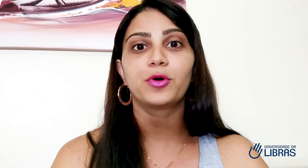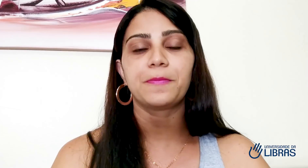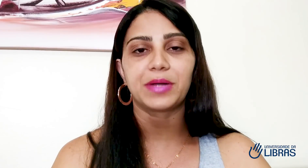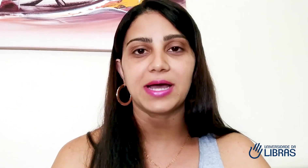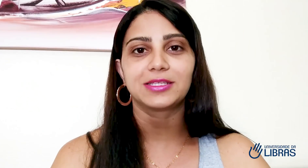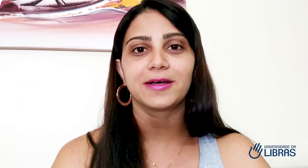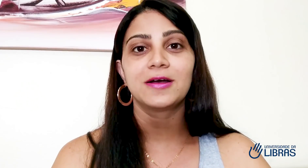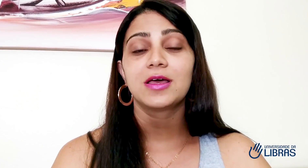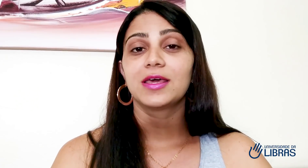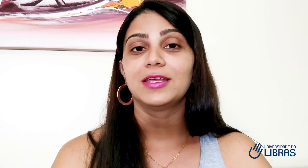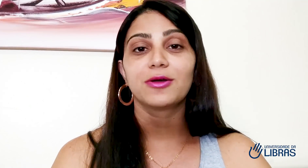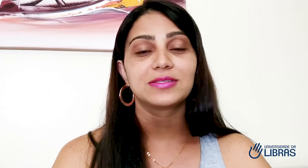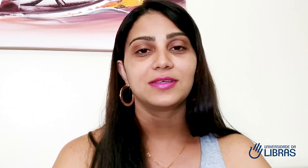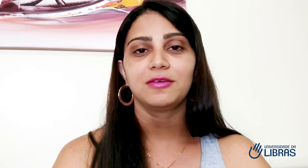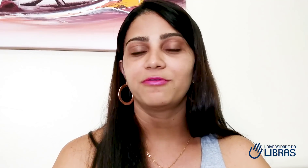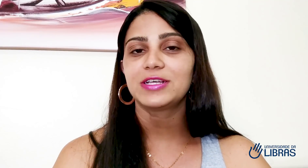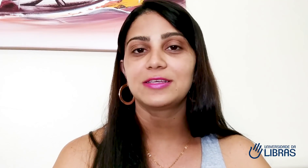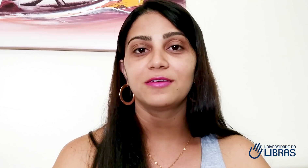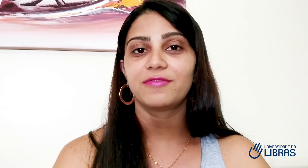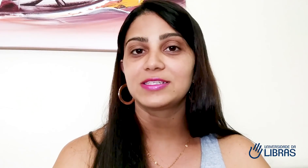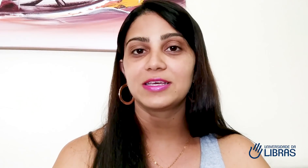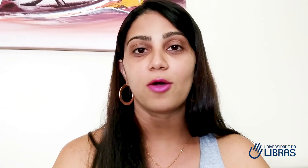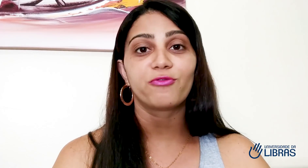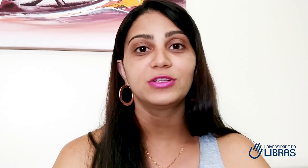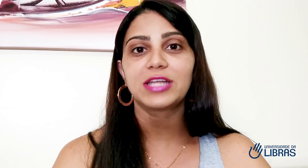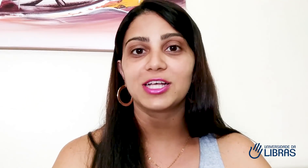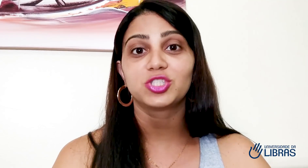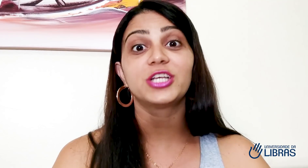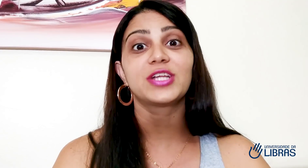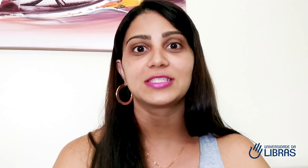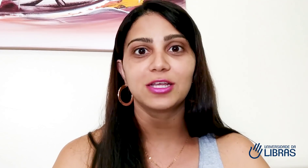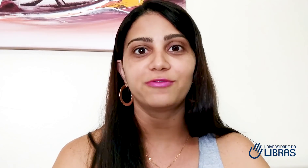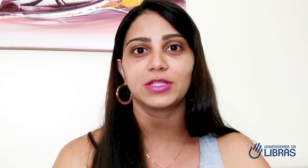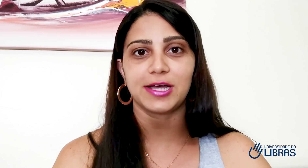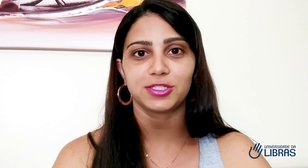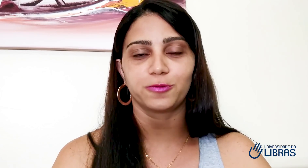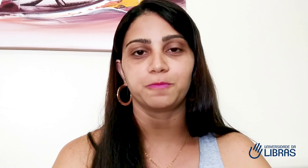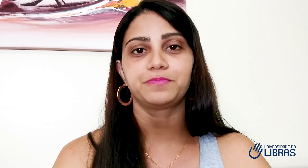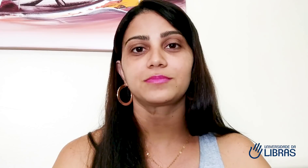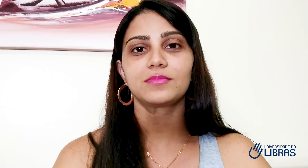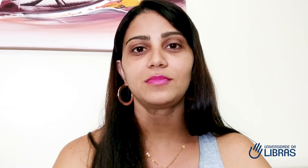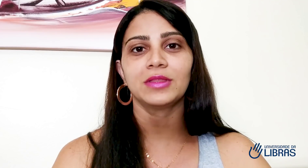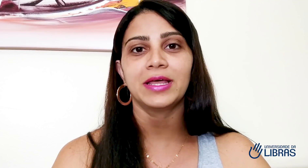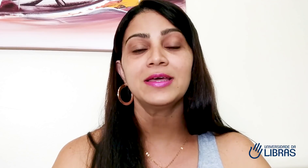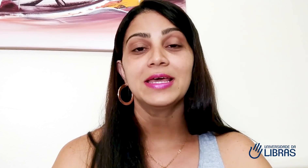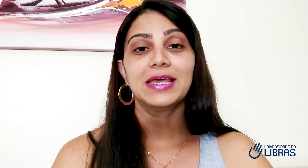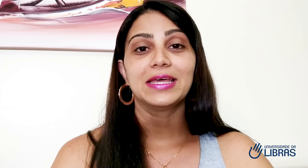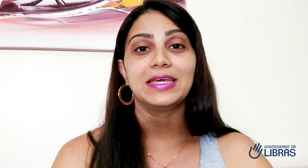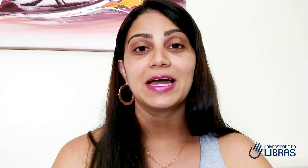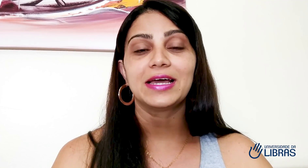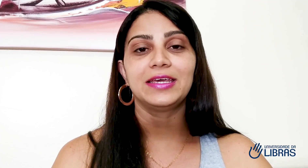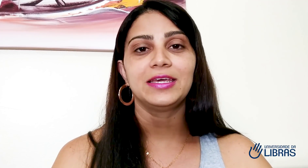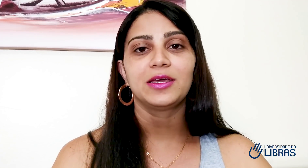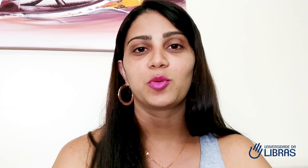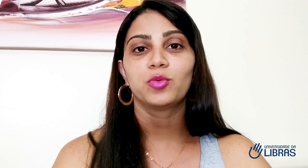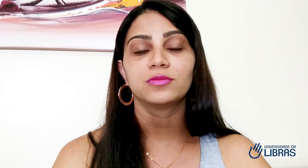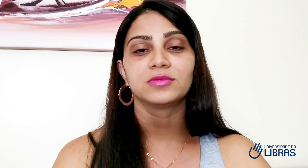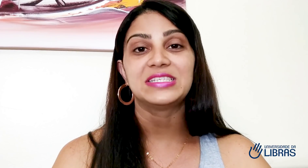em prática. Então, assim, vai ser algo fantástico, já está sendo fantástico, né? E aí, com